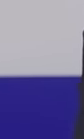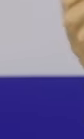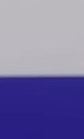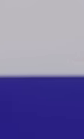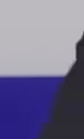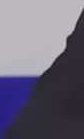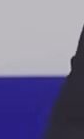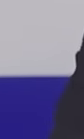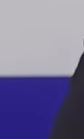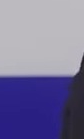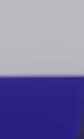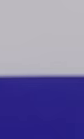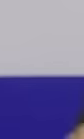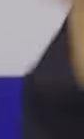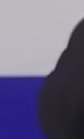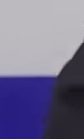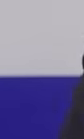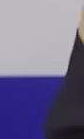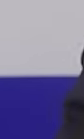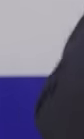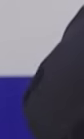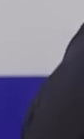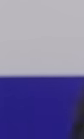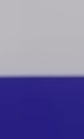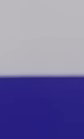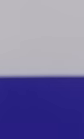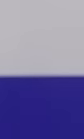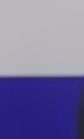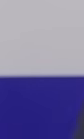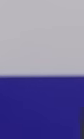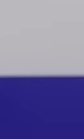누리는 선도자가 될 수 있습니다.